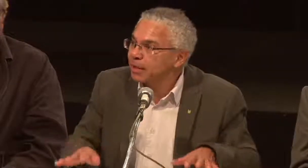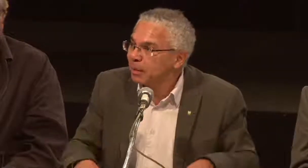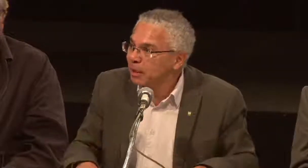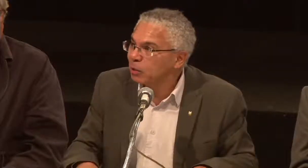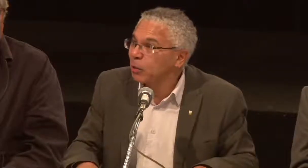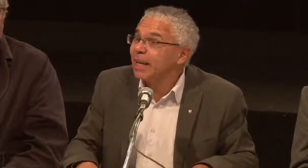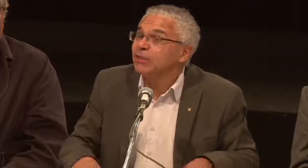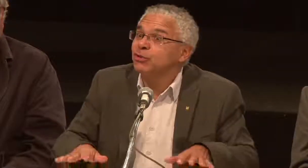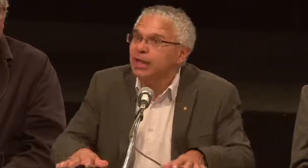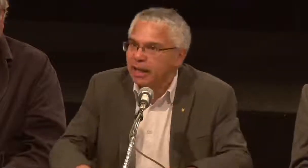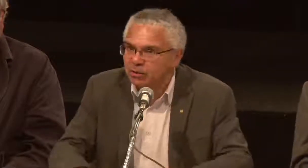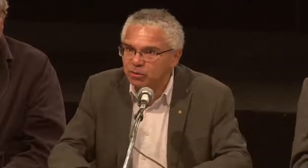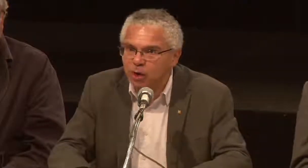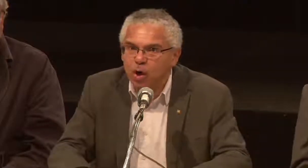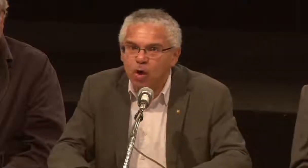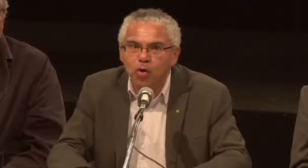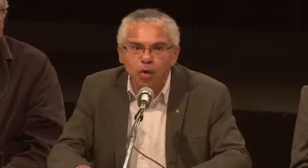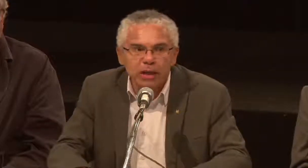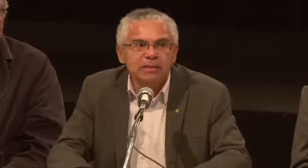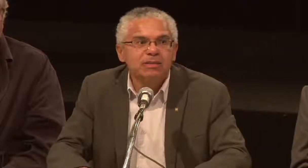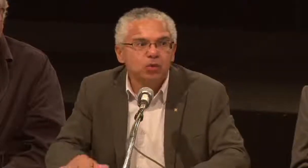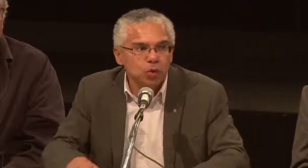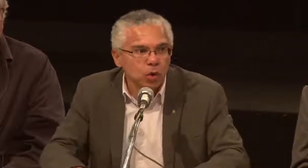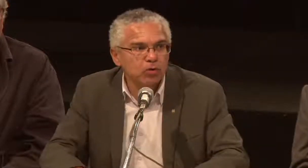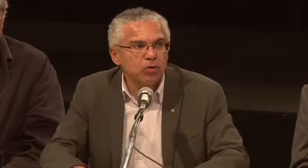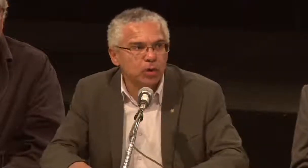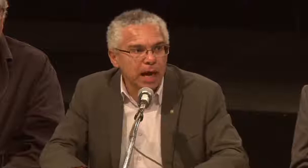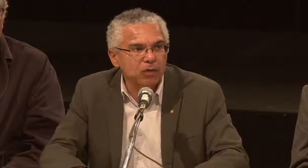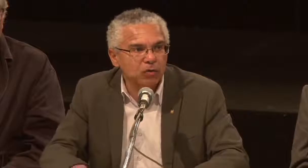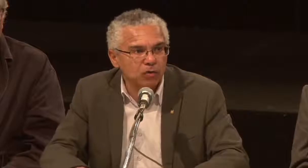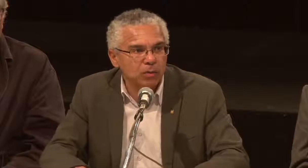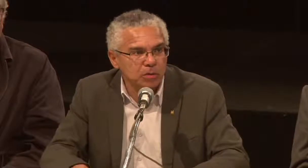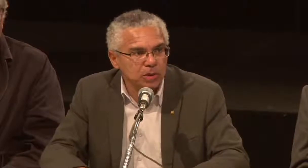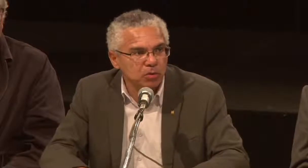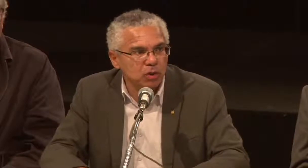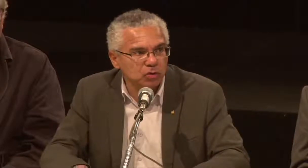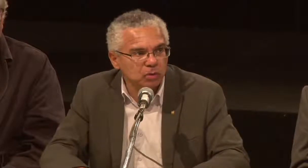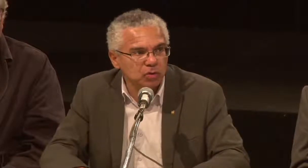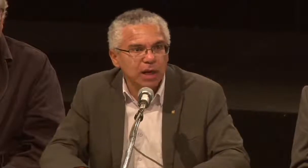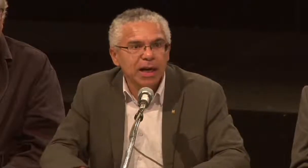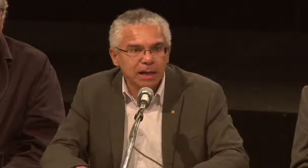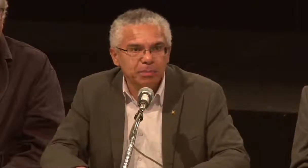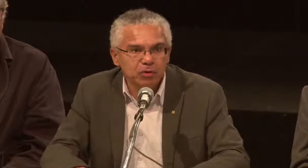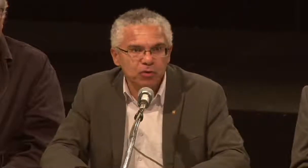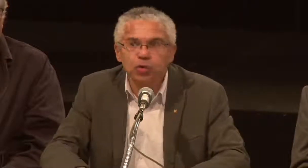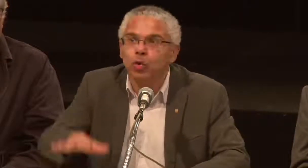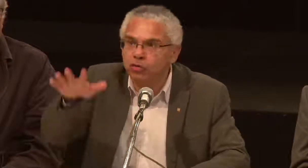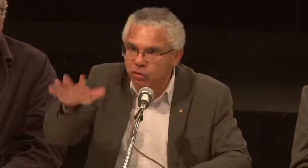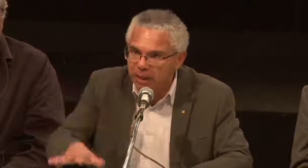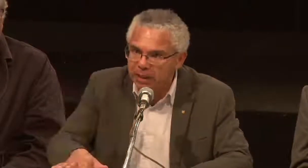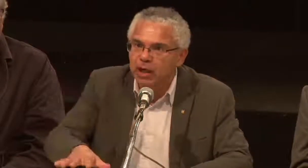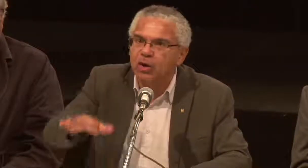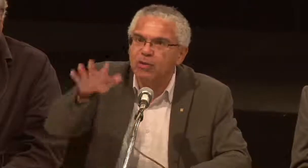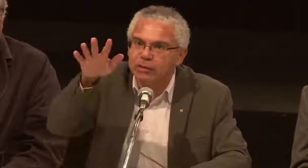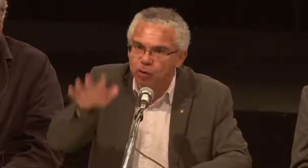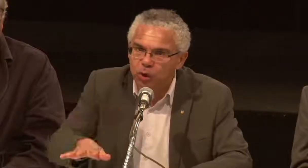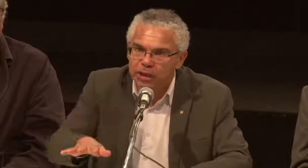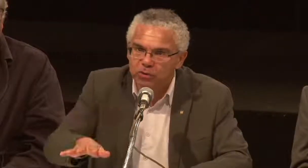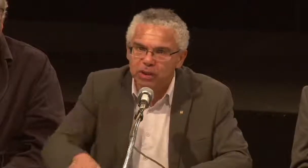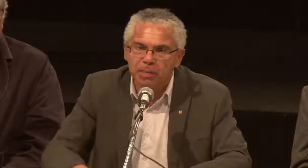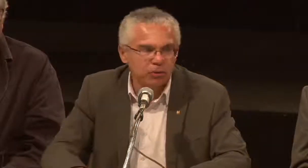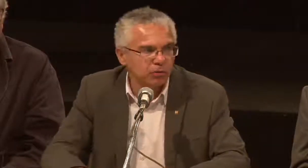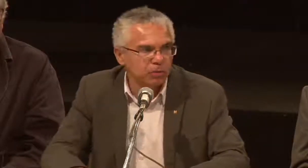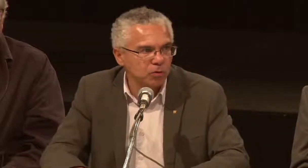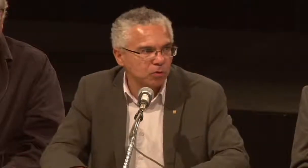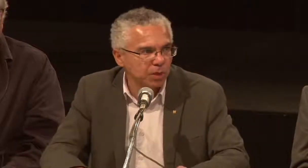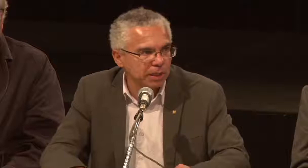um enfrentamento externo. Nós, em todos os lugares que nós estamos indo, nós estamos repetindo, e hoje de manhã foi a tônica